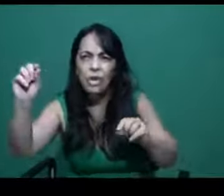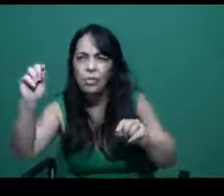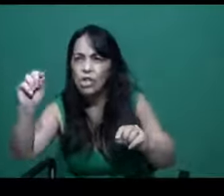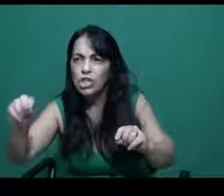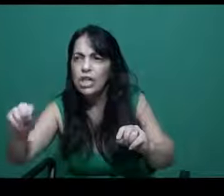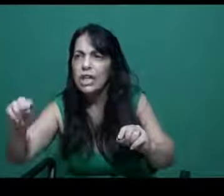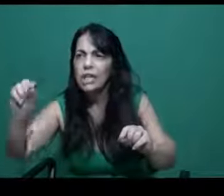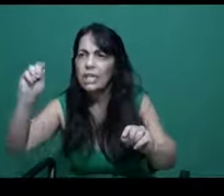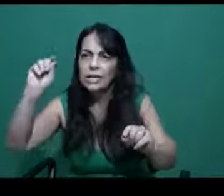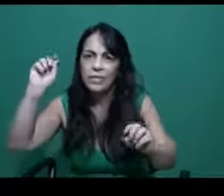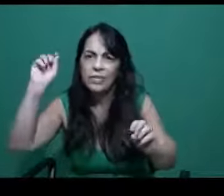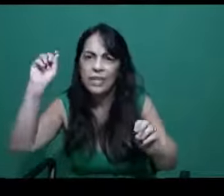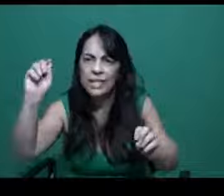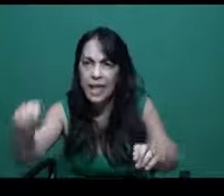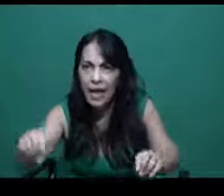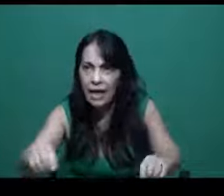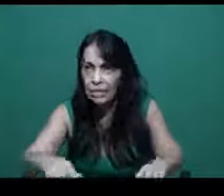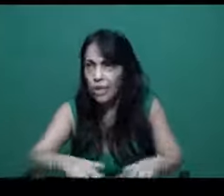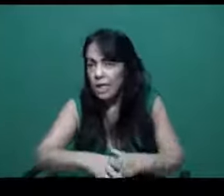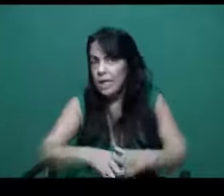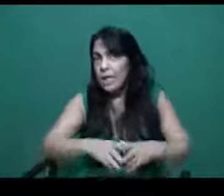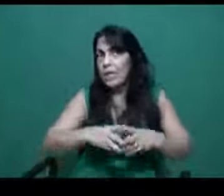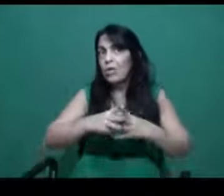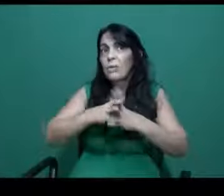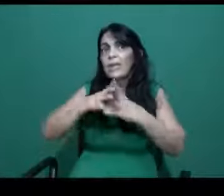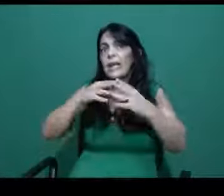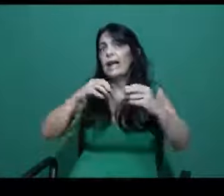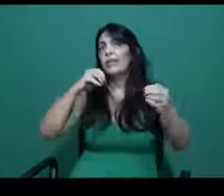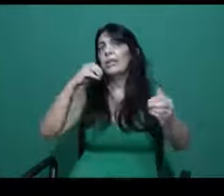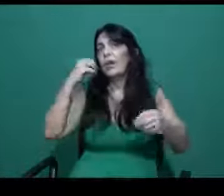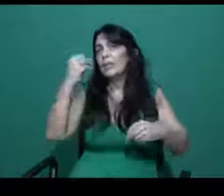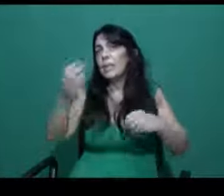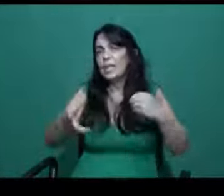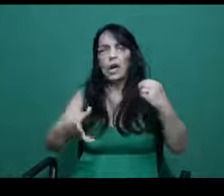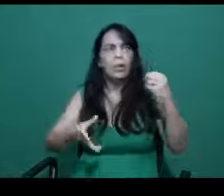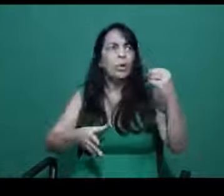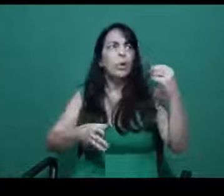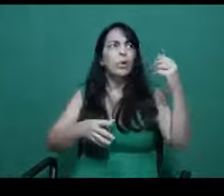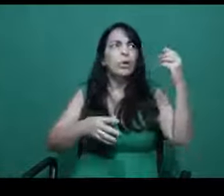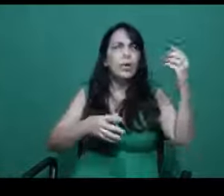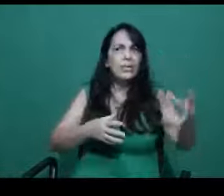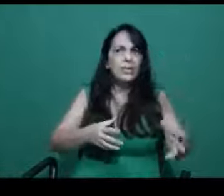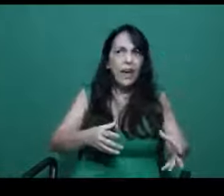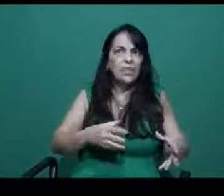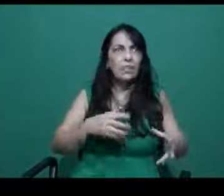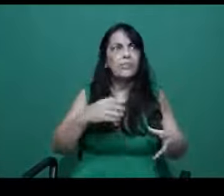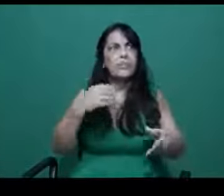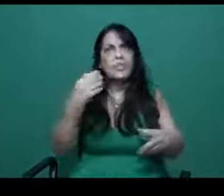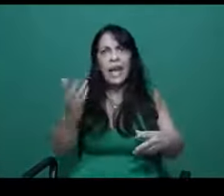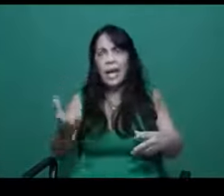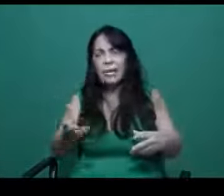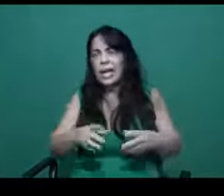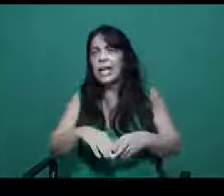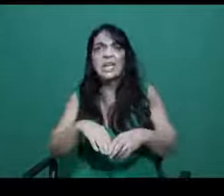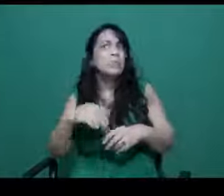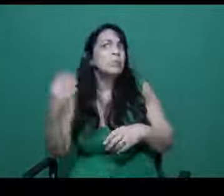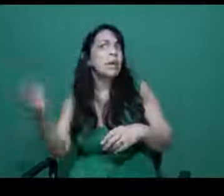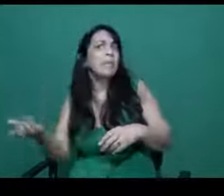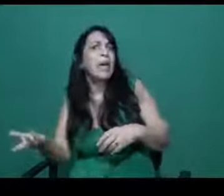o dia que seria o aniversário e começaram a dar opinião, o que se faz no aniversário, aquele que não sabia